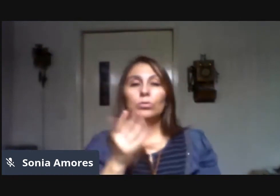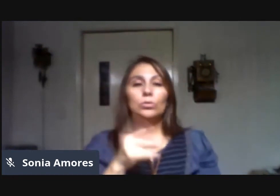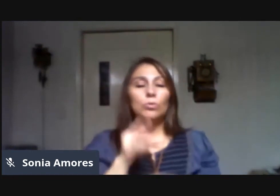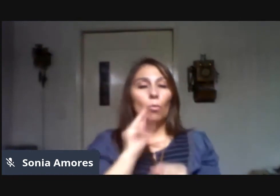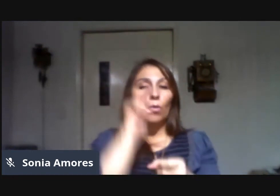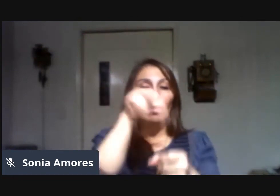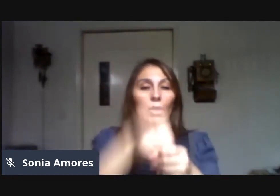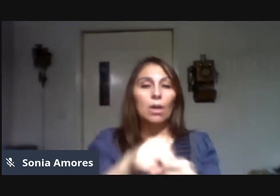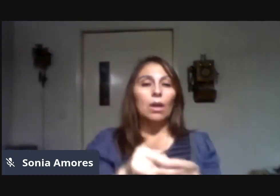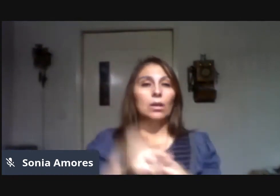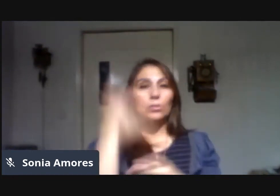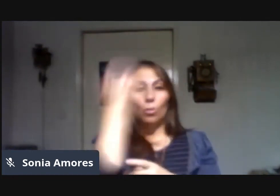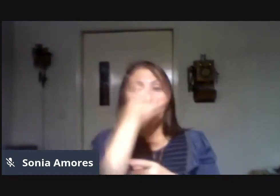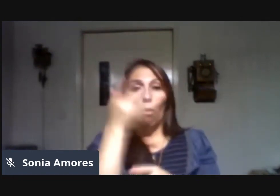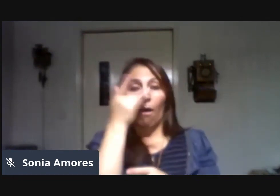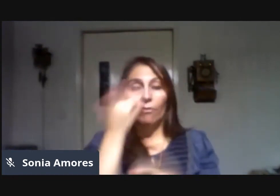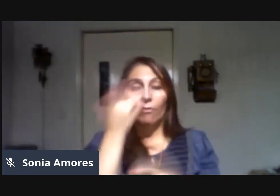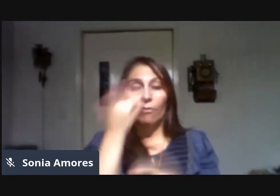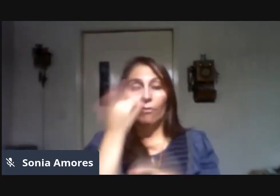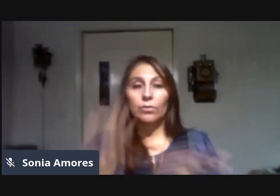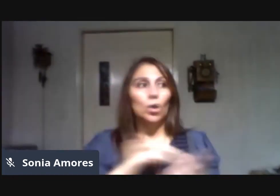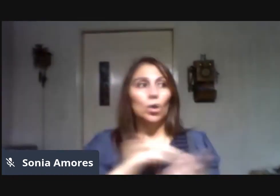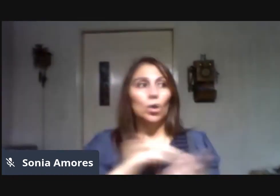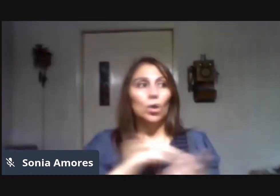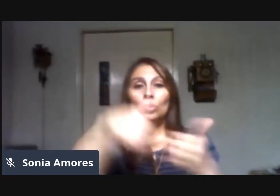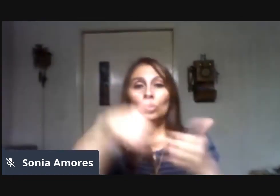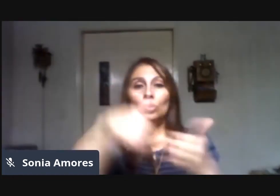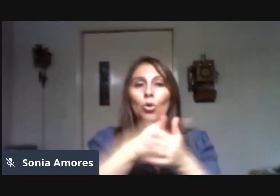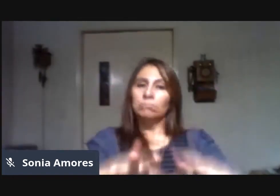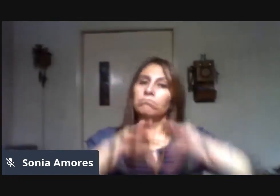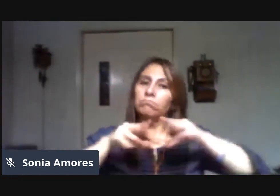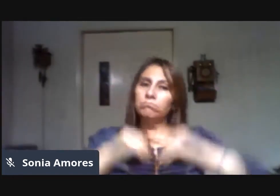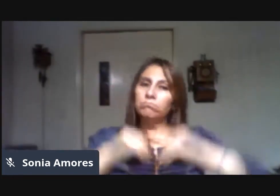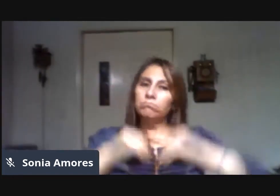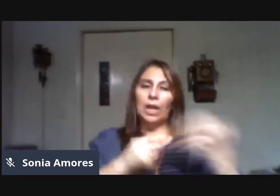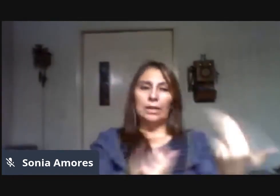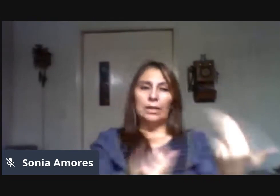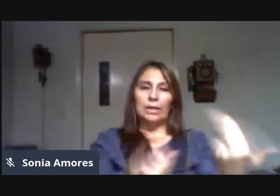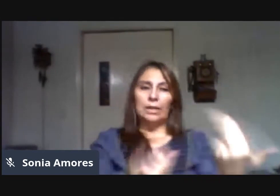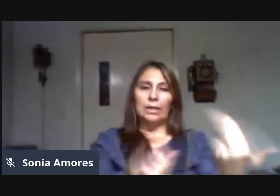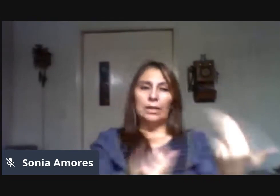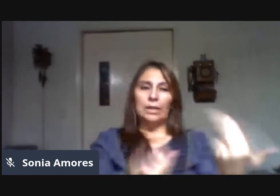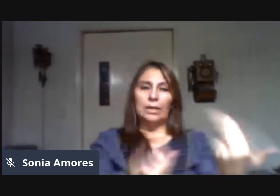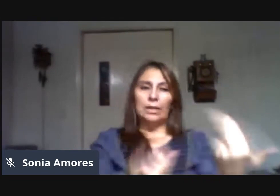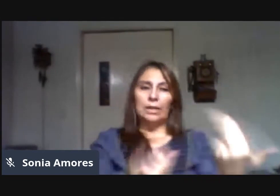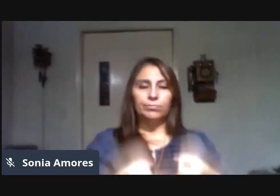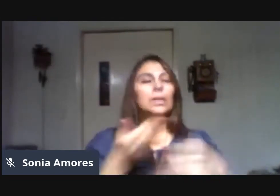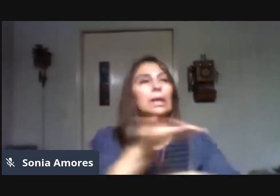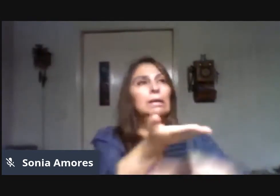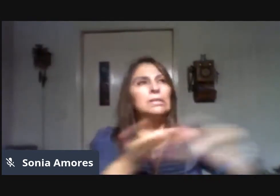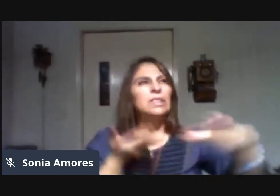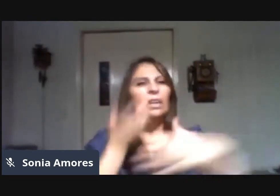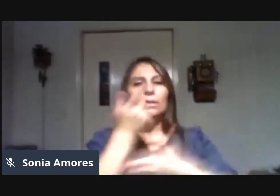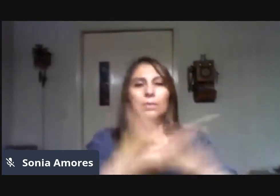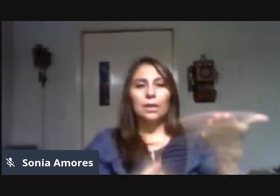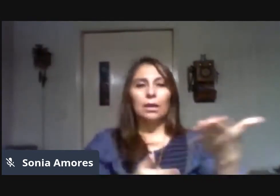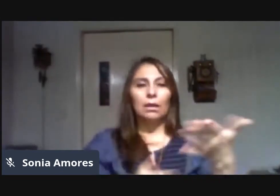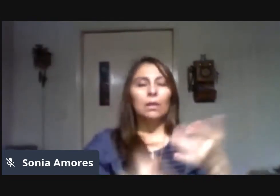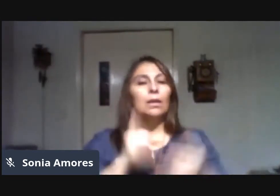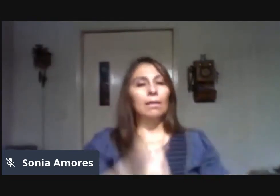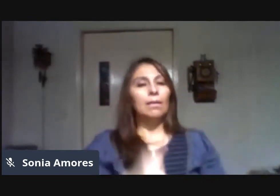como afros, asumir un papel real en la exigencia y en darle un